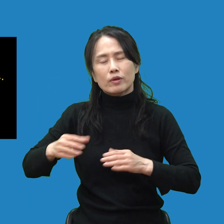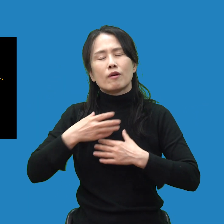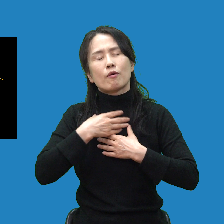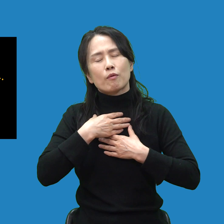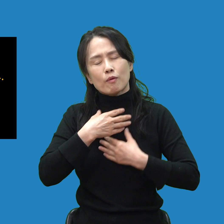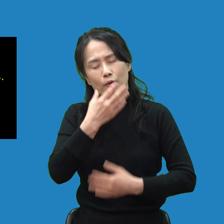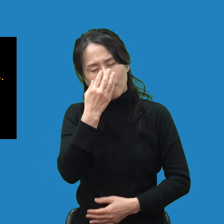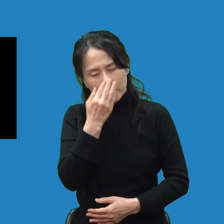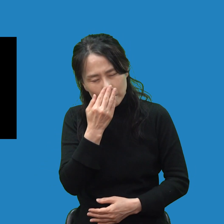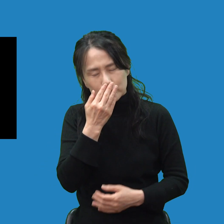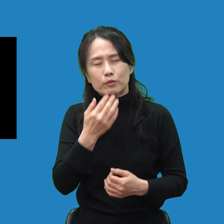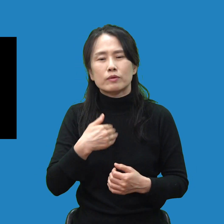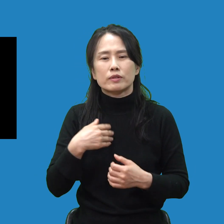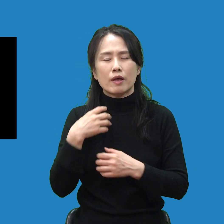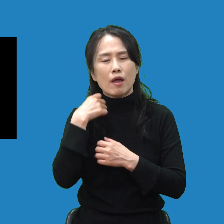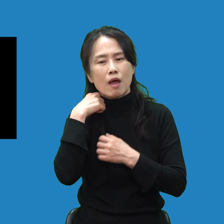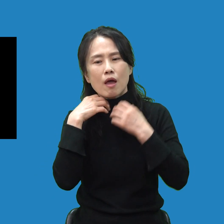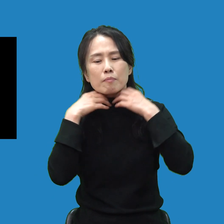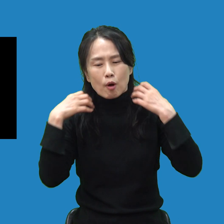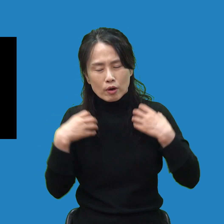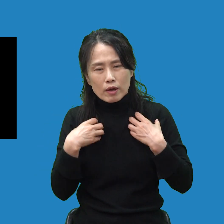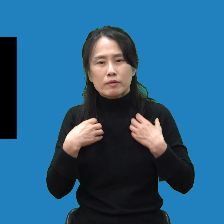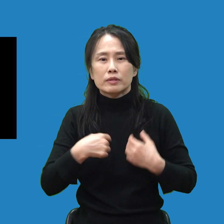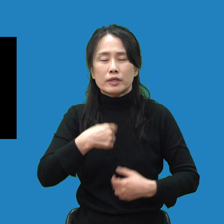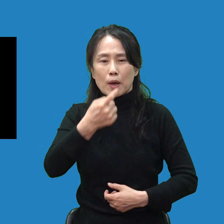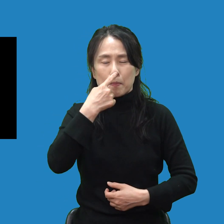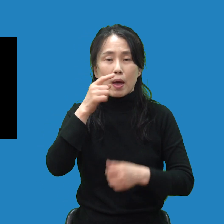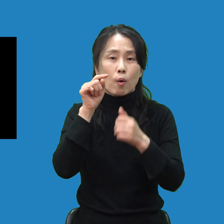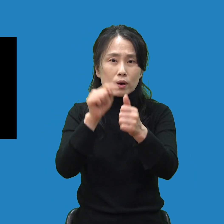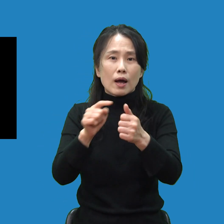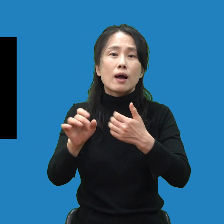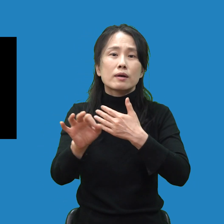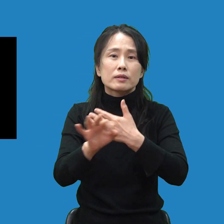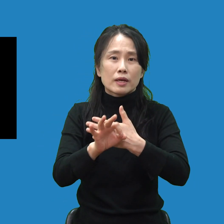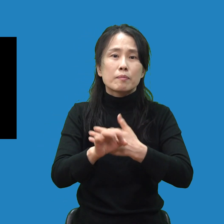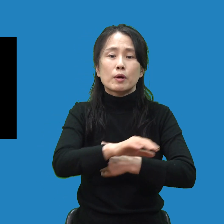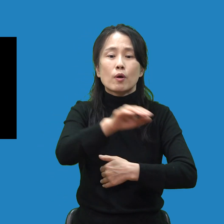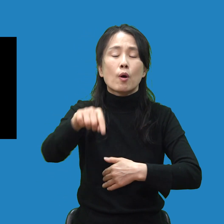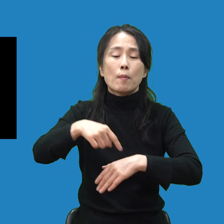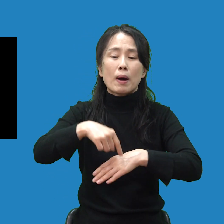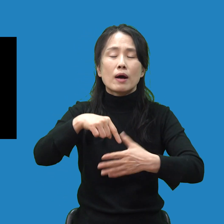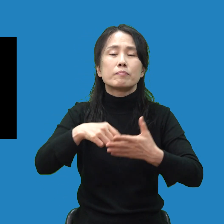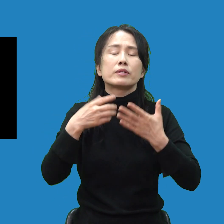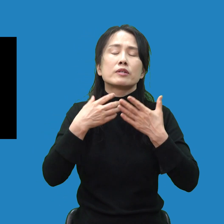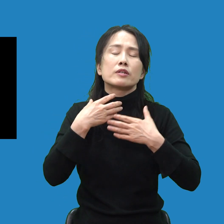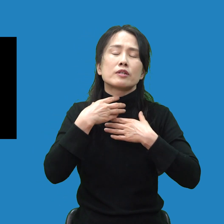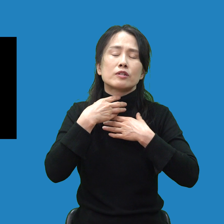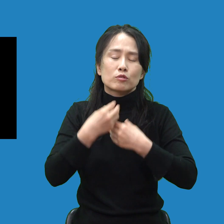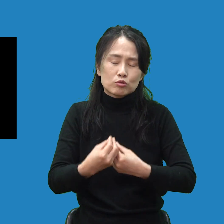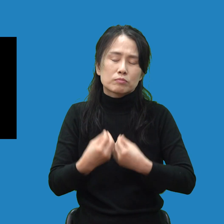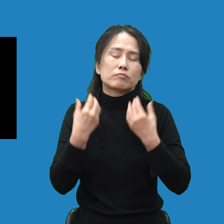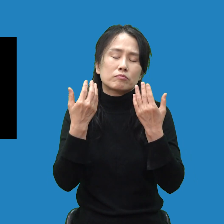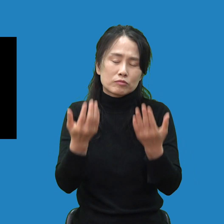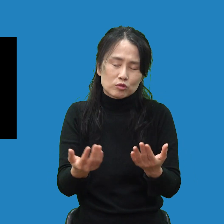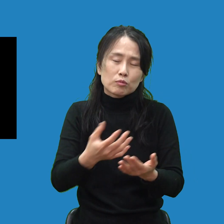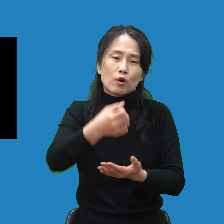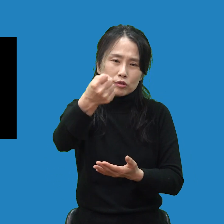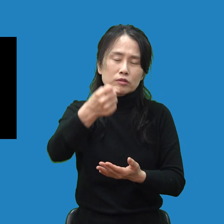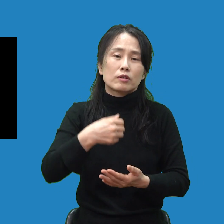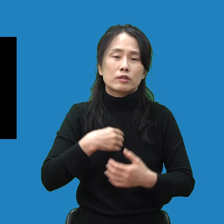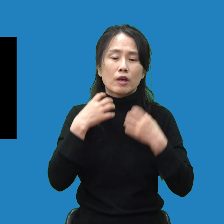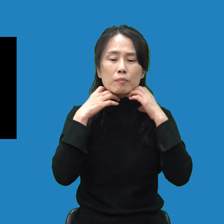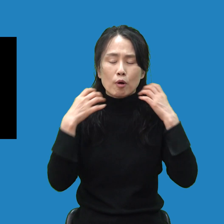겸손하니 나의 멍에를 메고 내게 배우라. 그리하면 너희 마음이 쉼을 얻으리니 이는 내